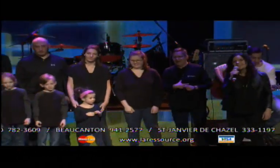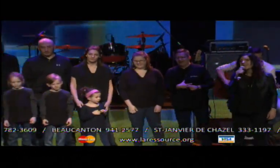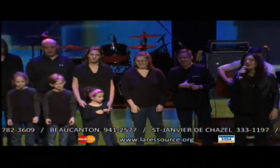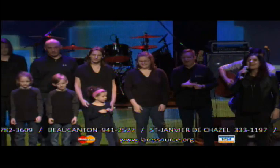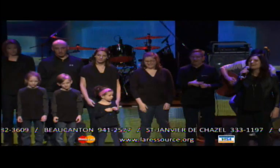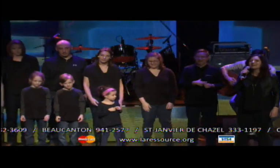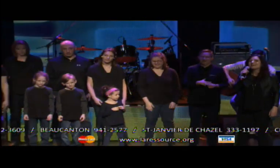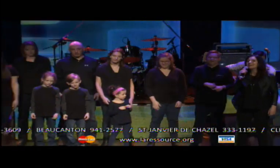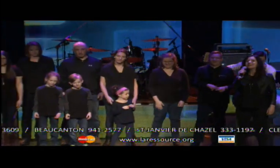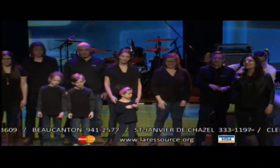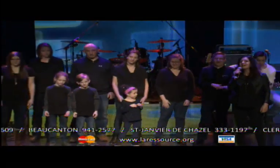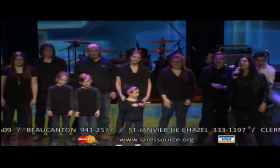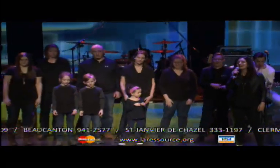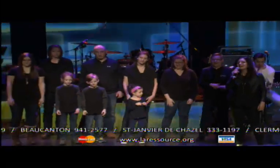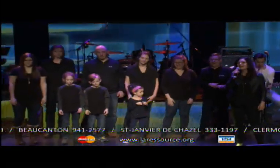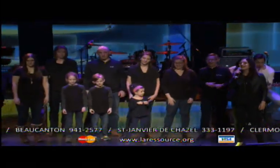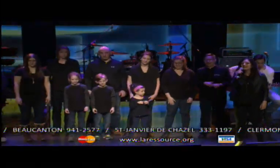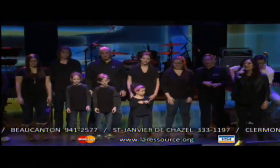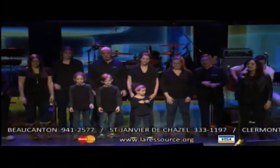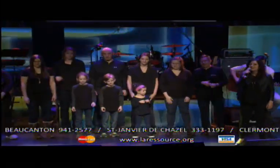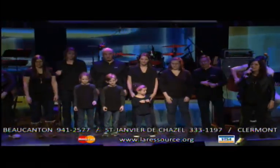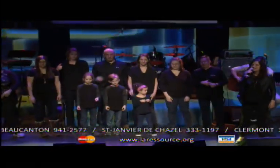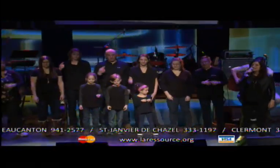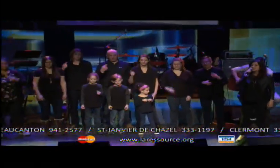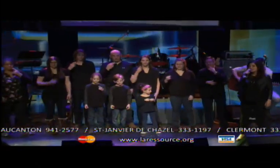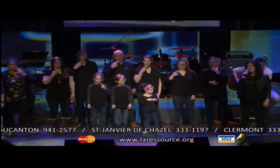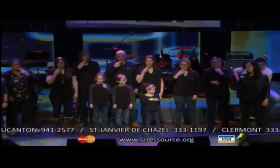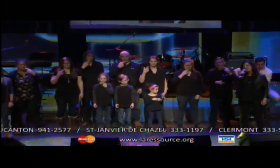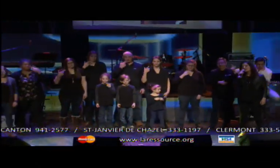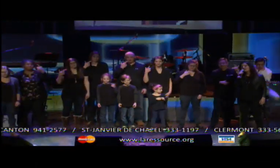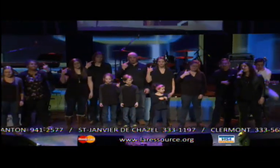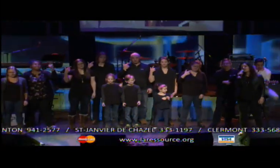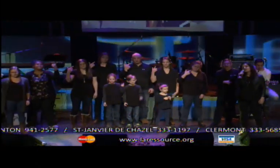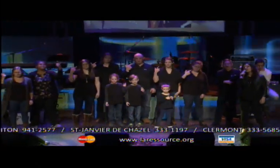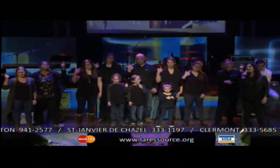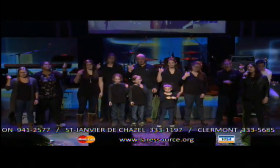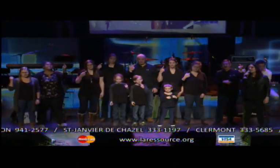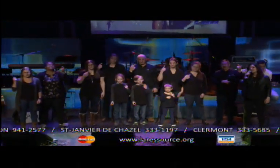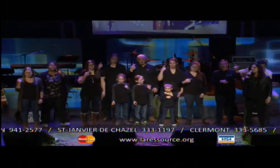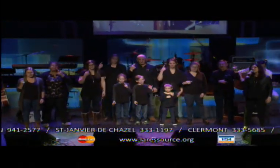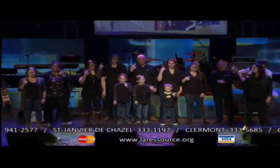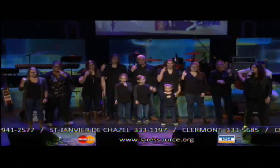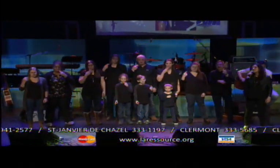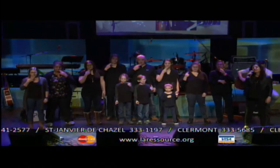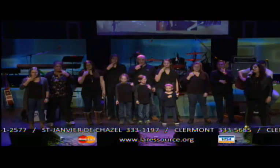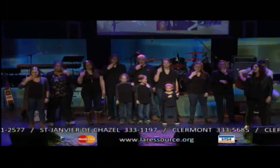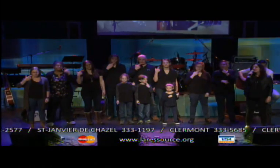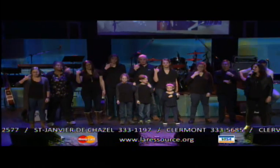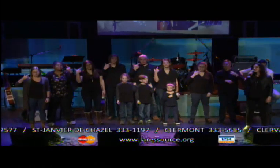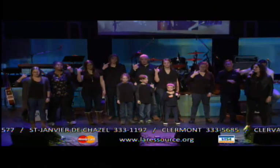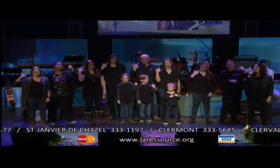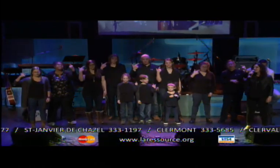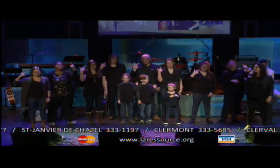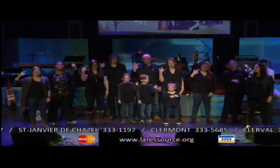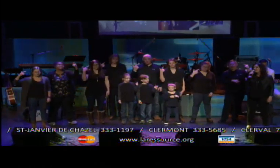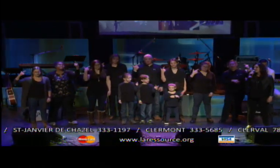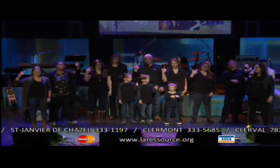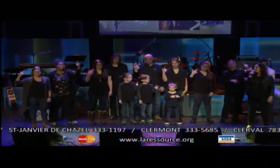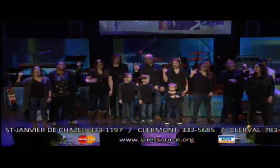La la la la la la. Je vole, je vole.